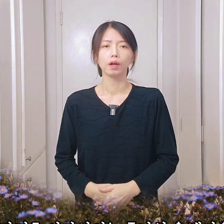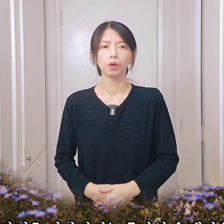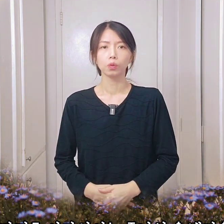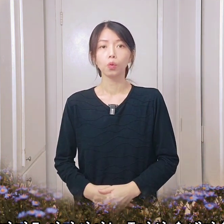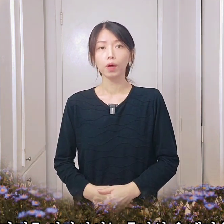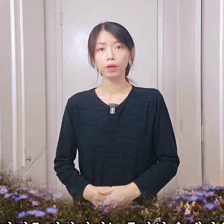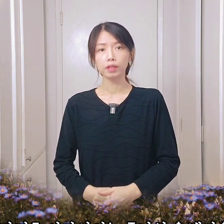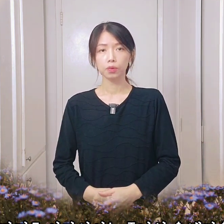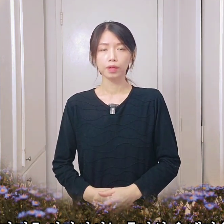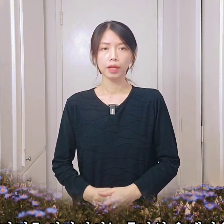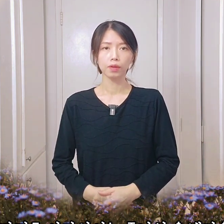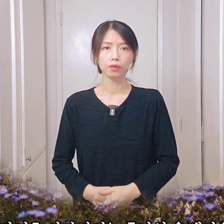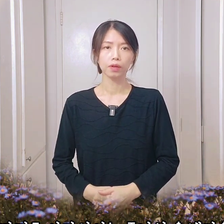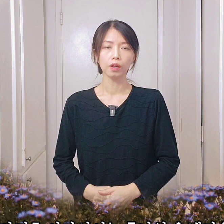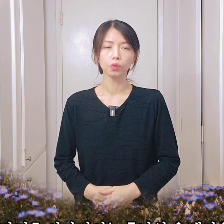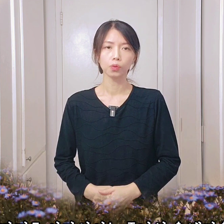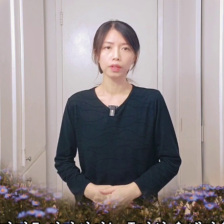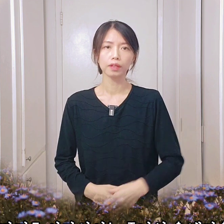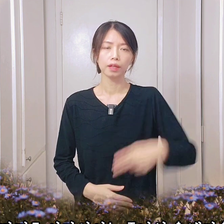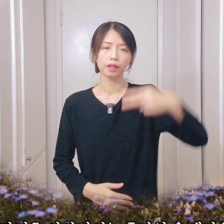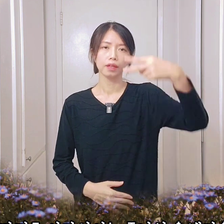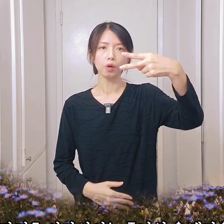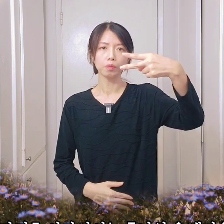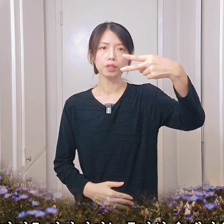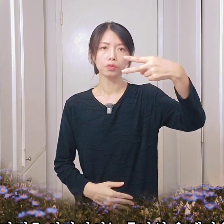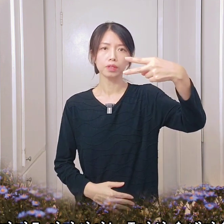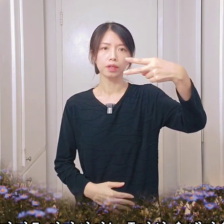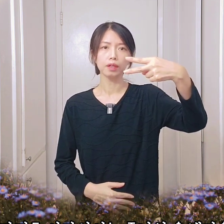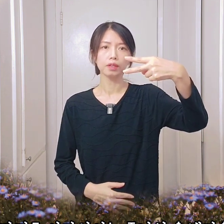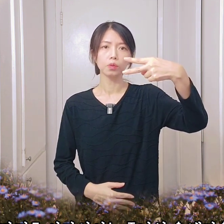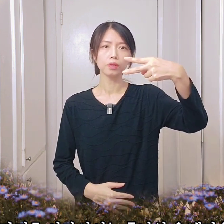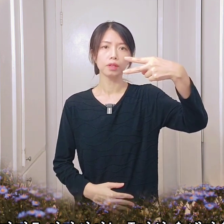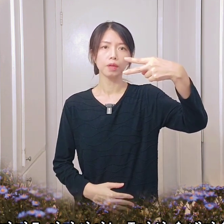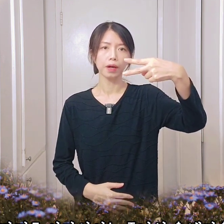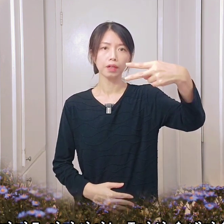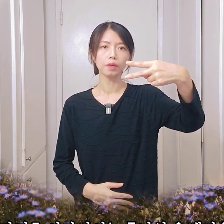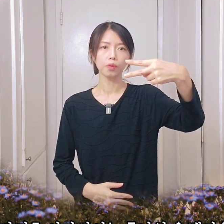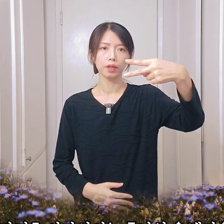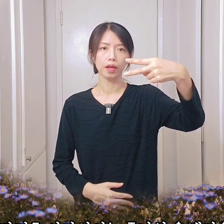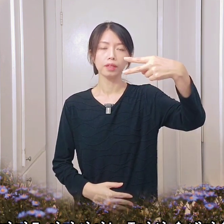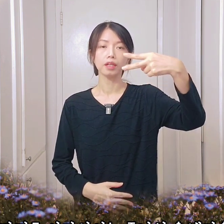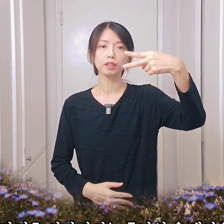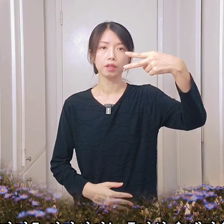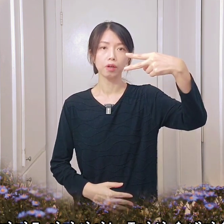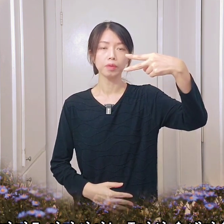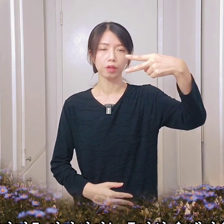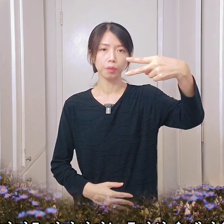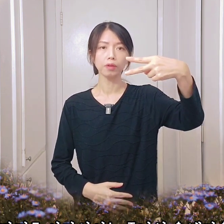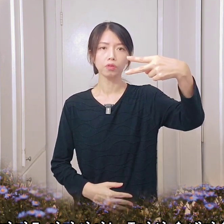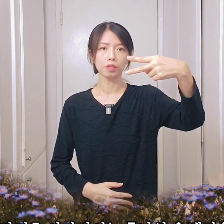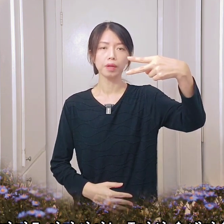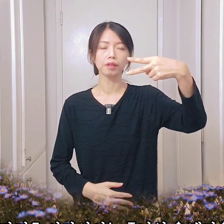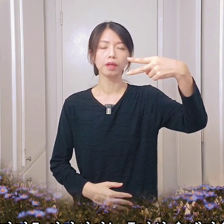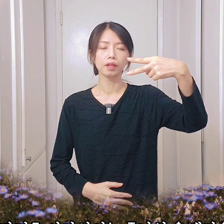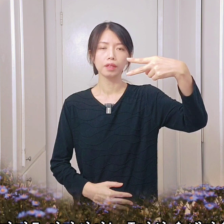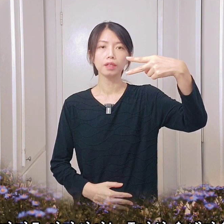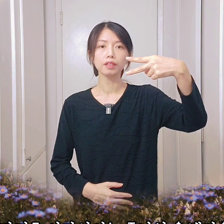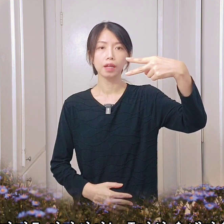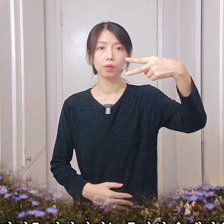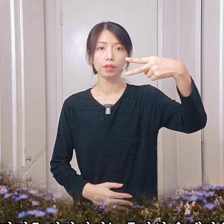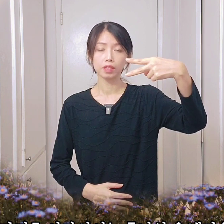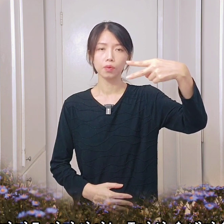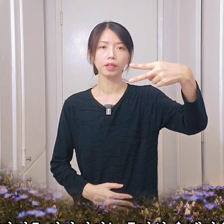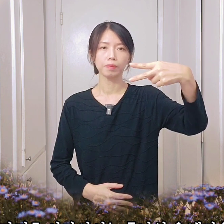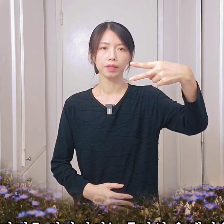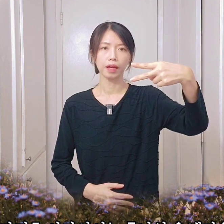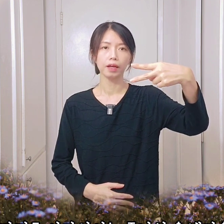연약함까지도 도라고 하는 지어를 사용했고요. 도는 검지중지를 손등이 밖을 보이게 디귿처럼 이렇게 표현해 주시면